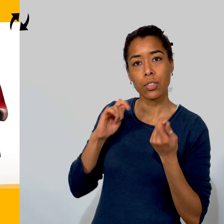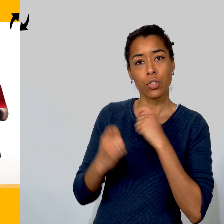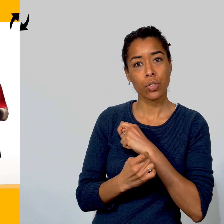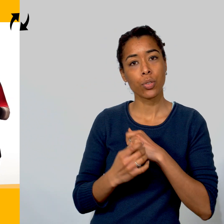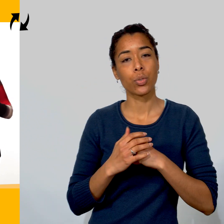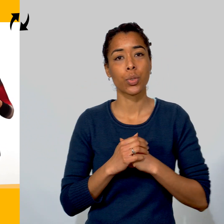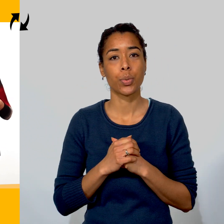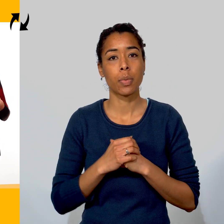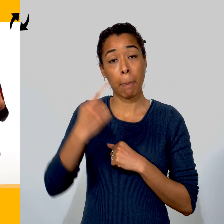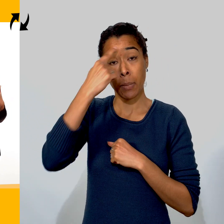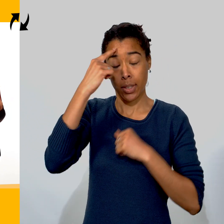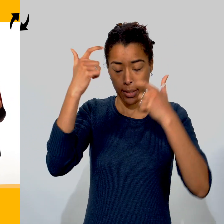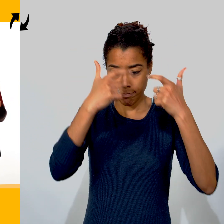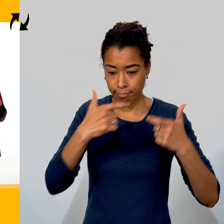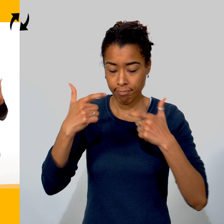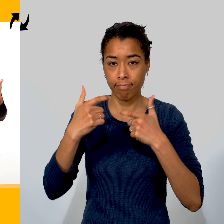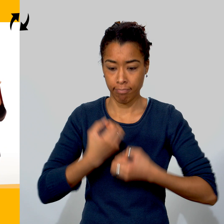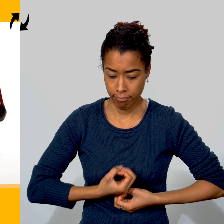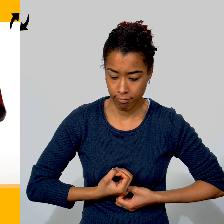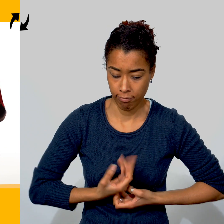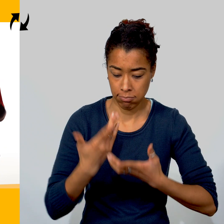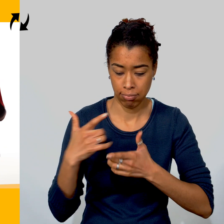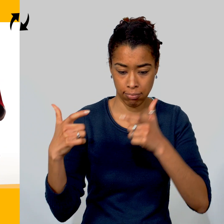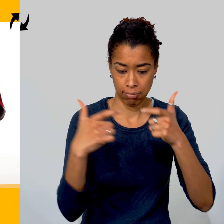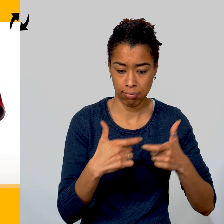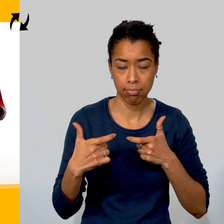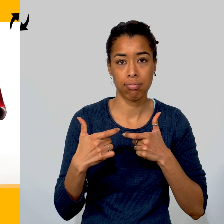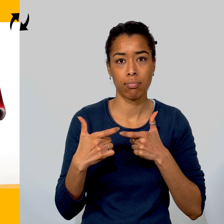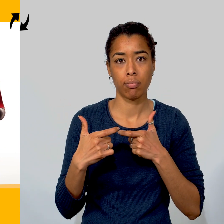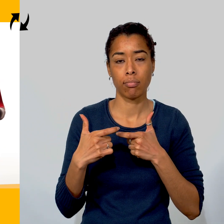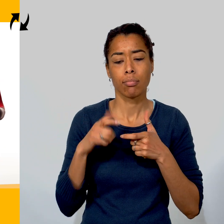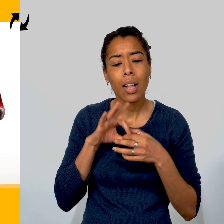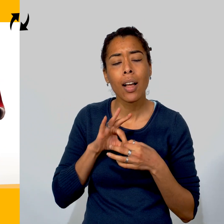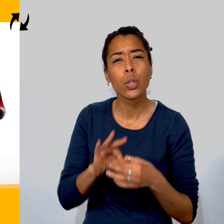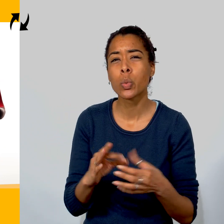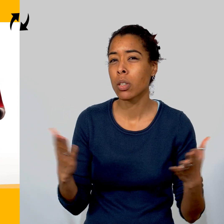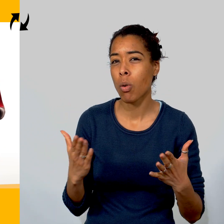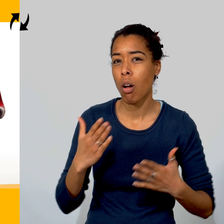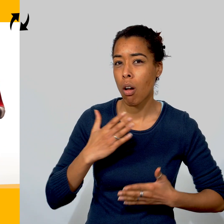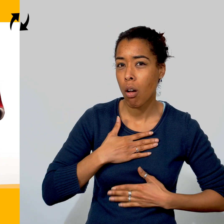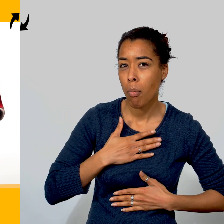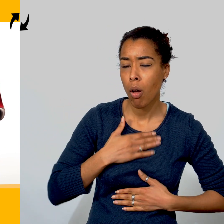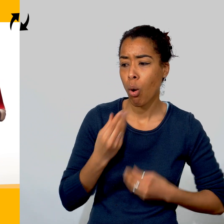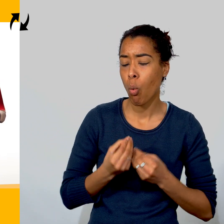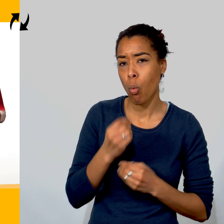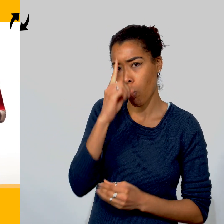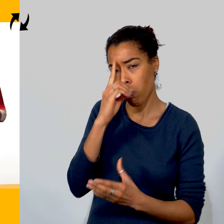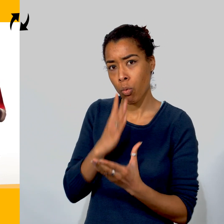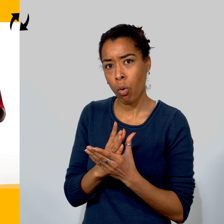transformer, veiller à nos pensées, nos paroles, sont-elles dictées par la foi ou la peur ou bien